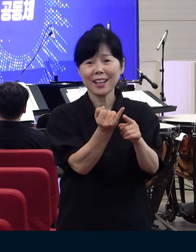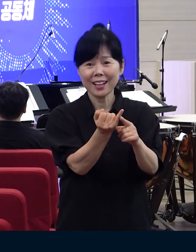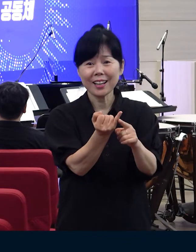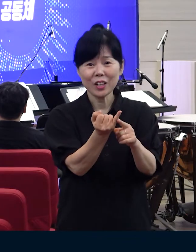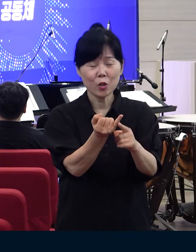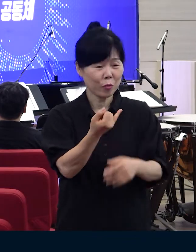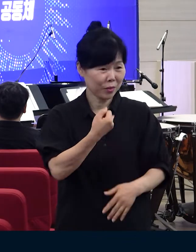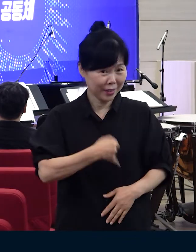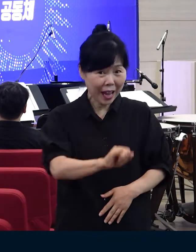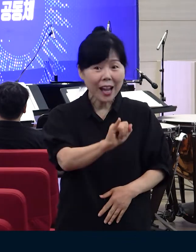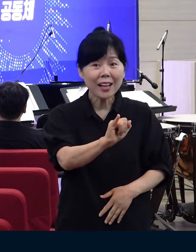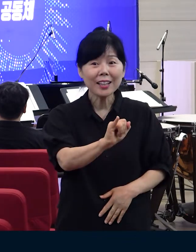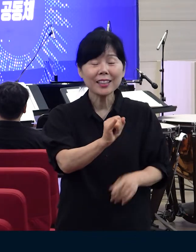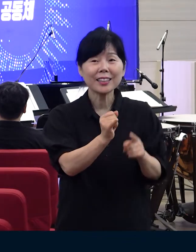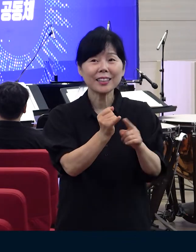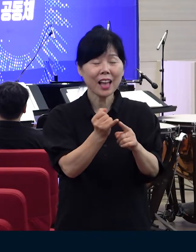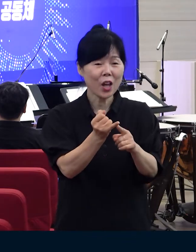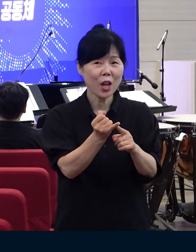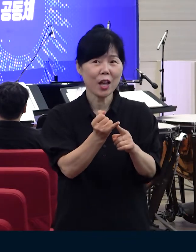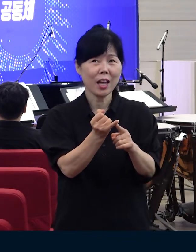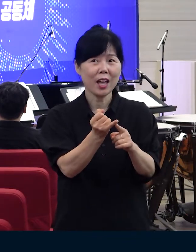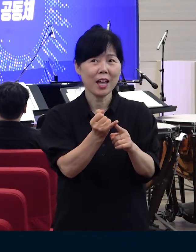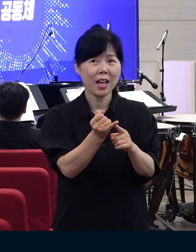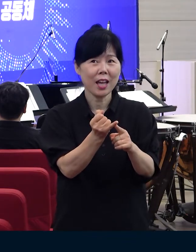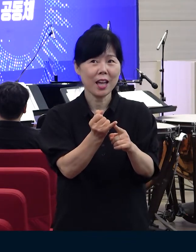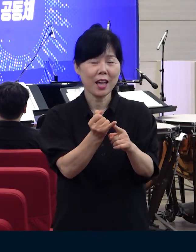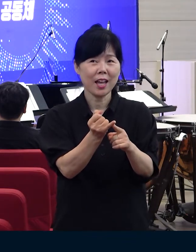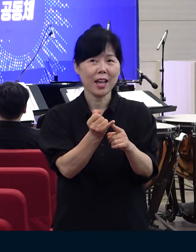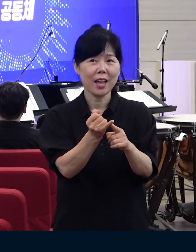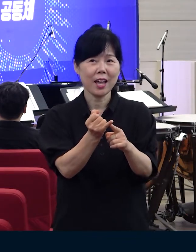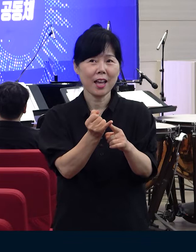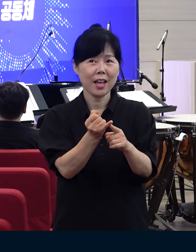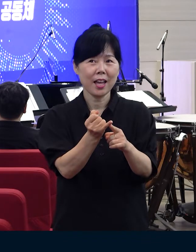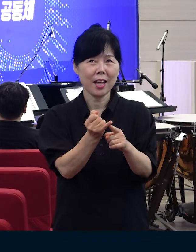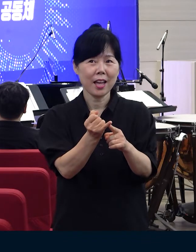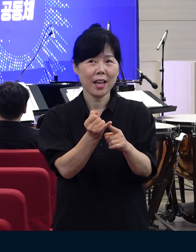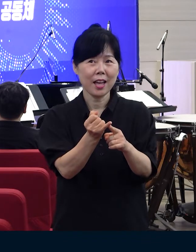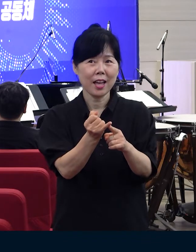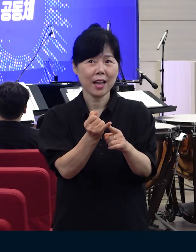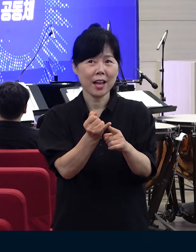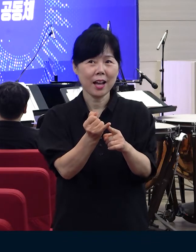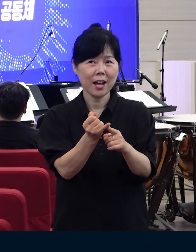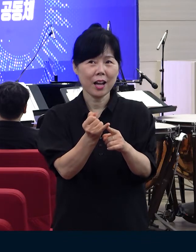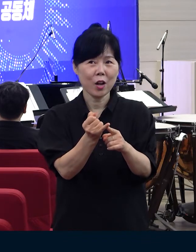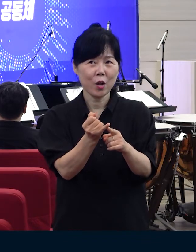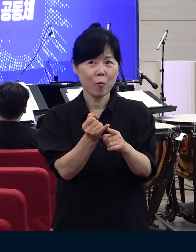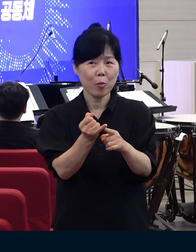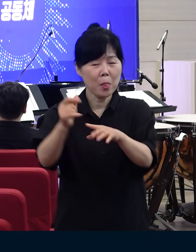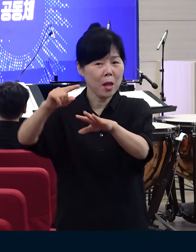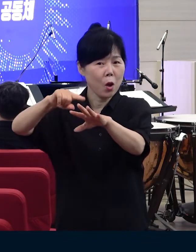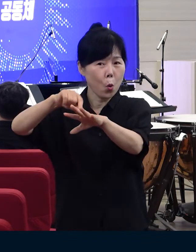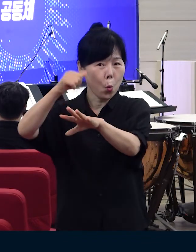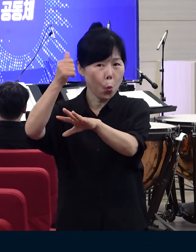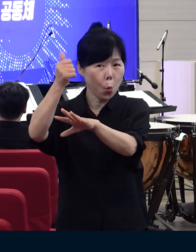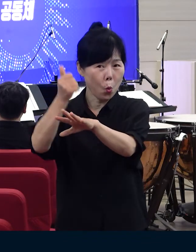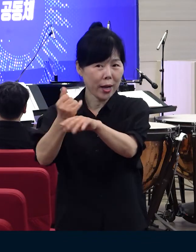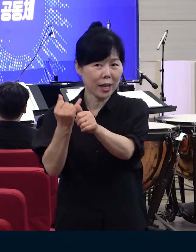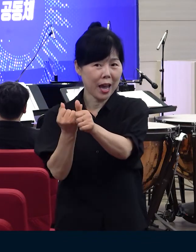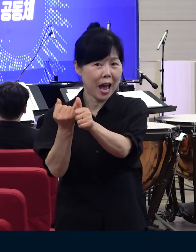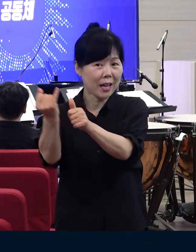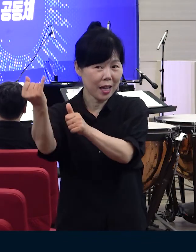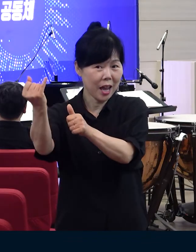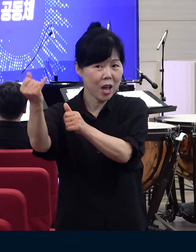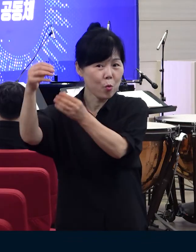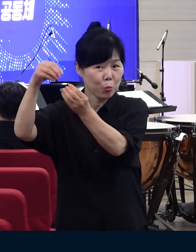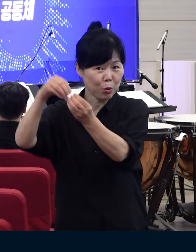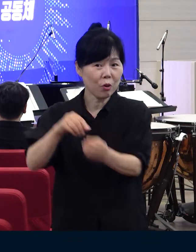그런데 이 귀족 집안은 어떤 집안이냐면 대대로 왕비를 배출하는 집안이에요. 그러니까